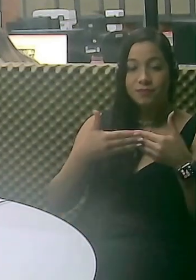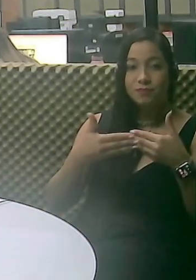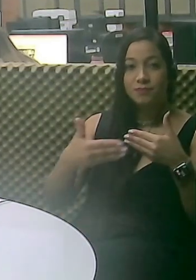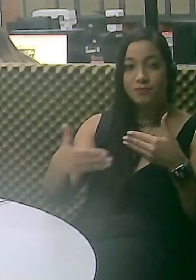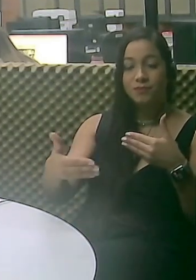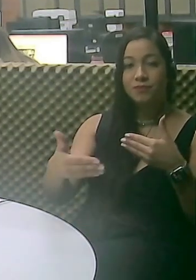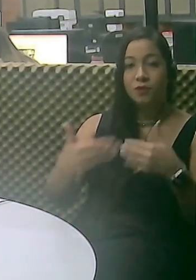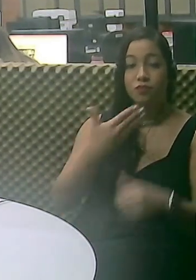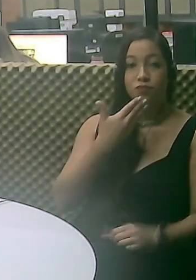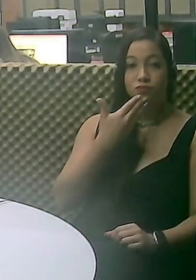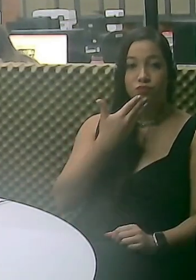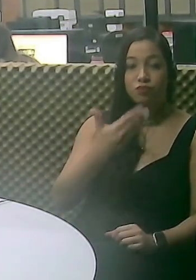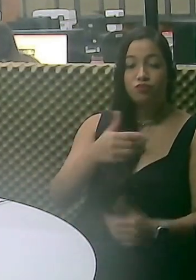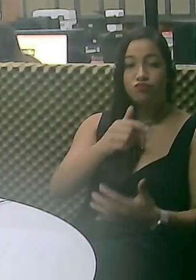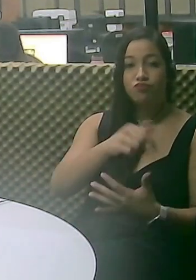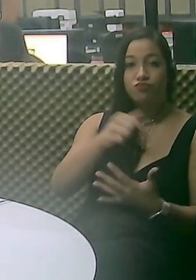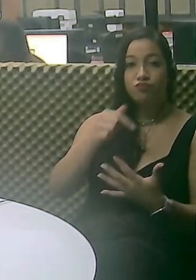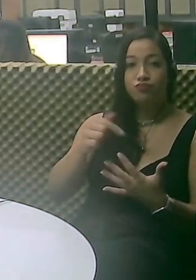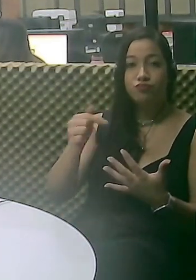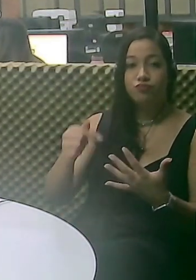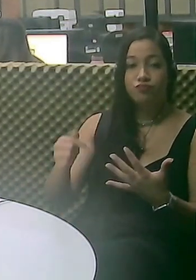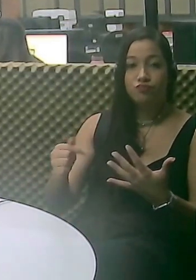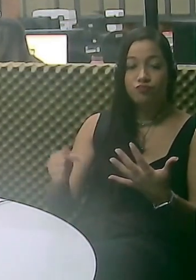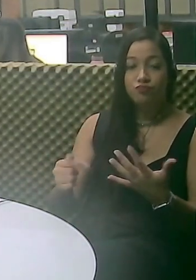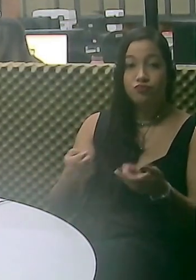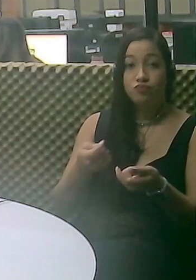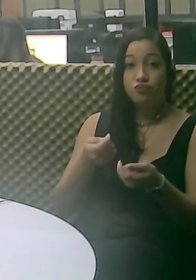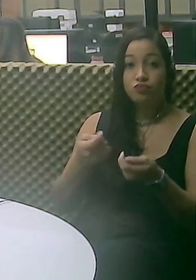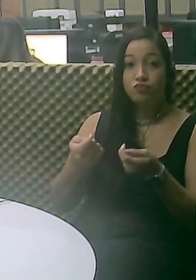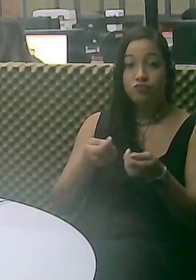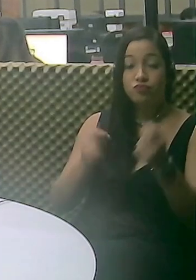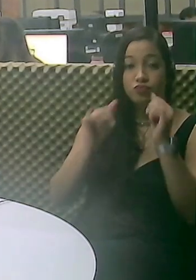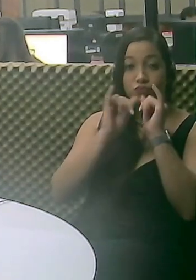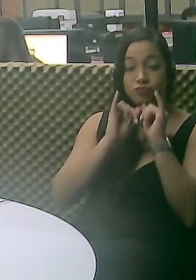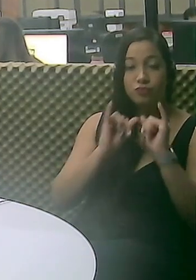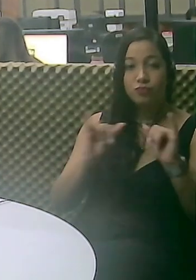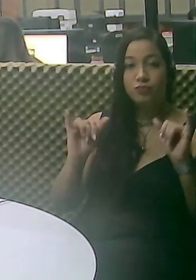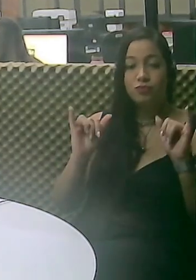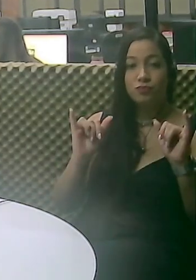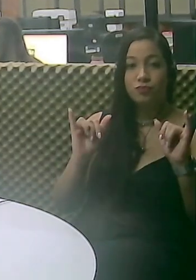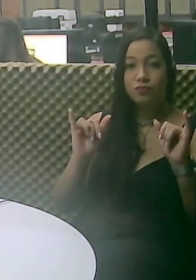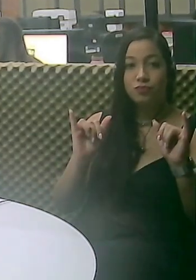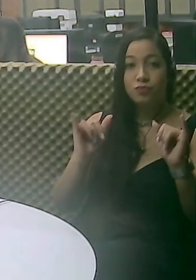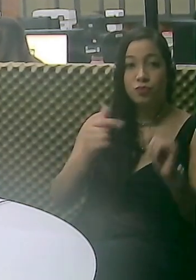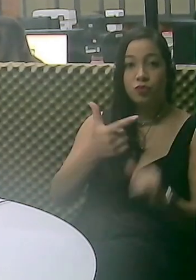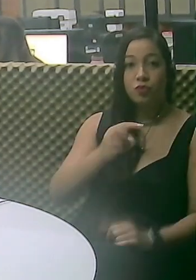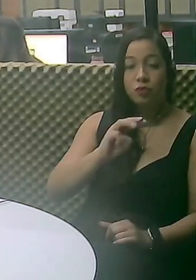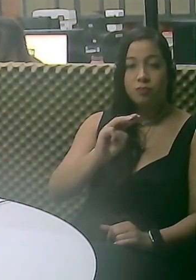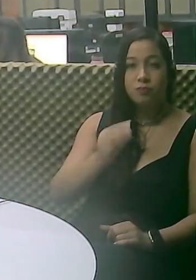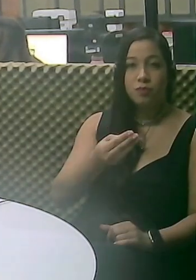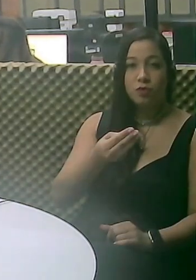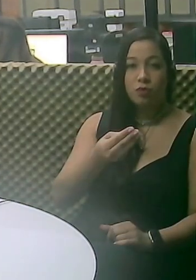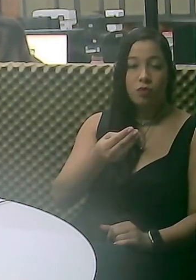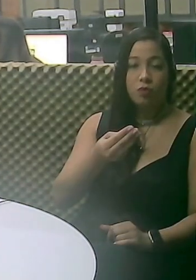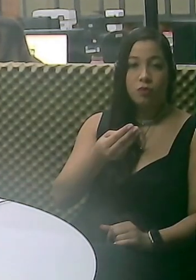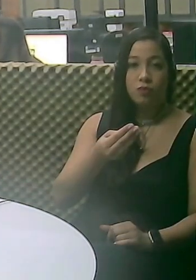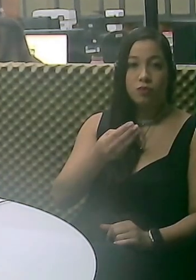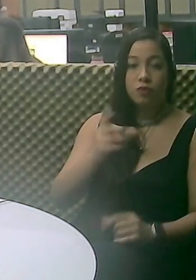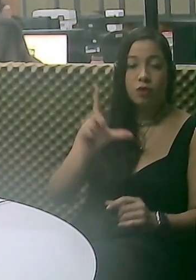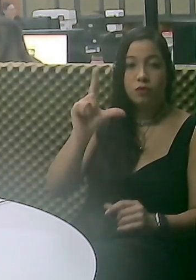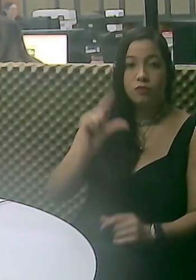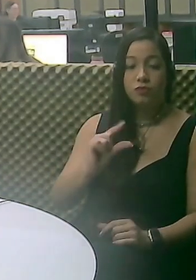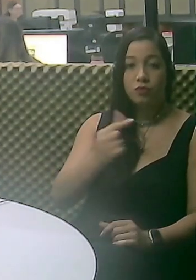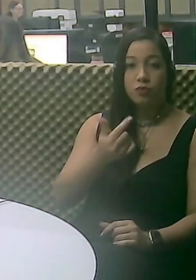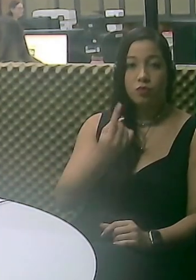as demandas, justamente essa economia anunciada aqui, de 2 milhões e pouco para 1 milhão e 200,